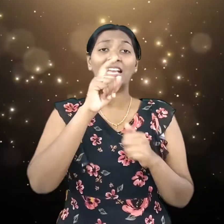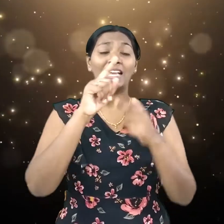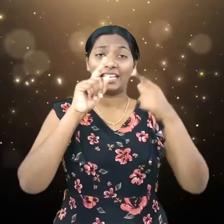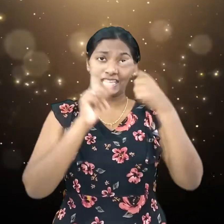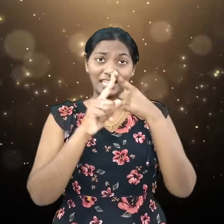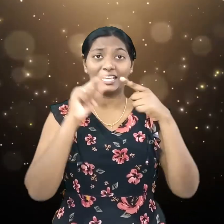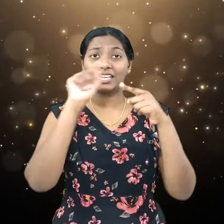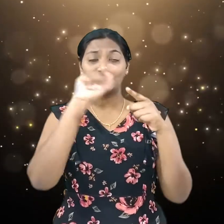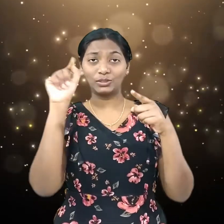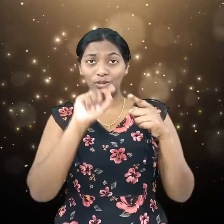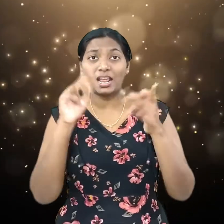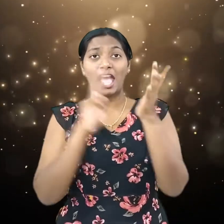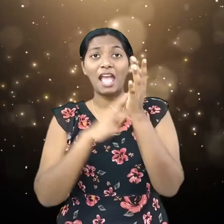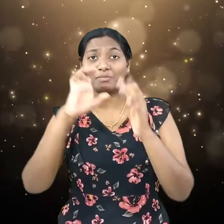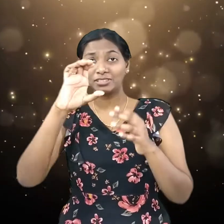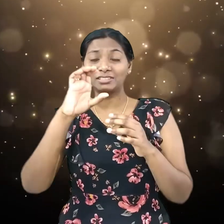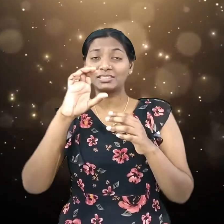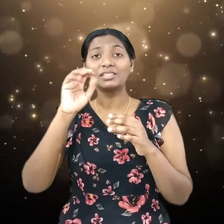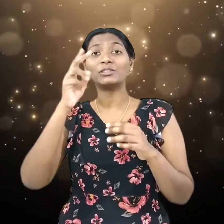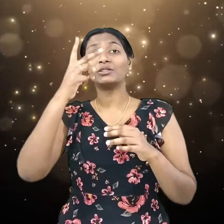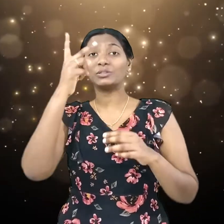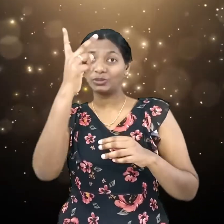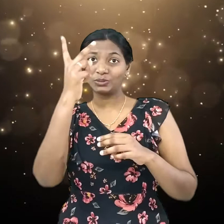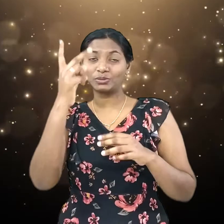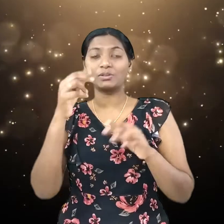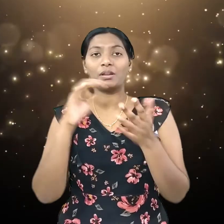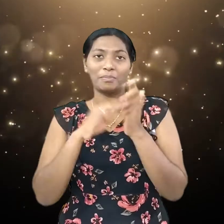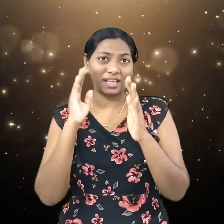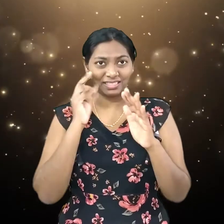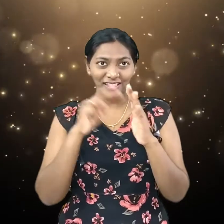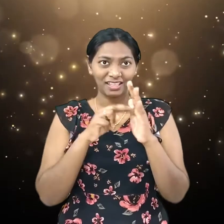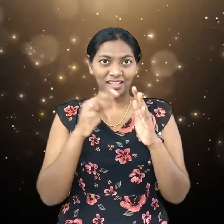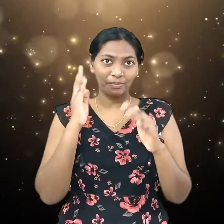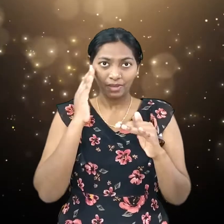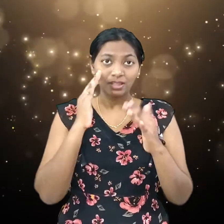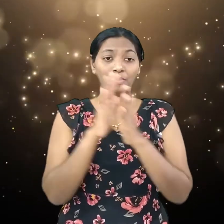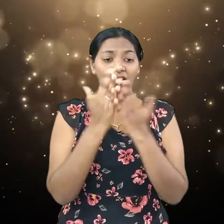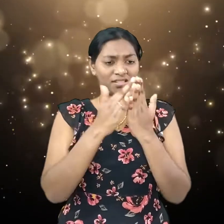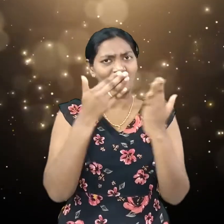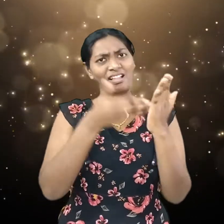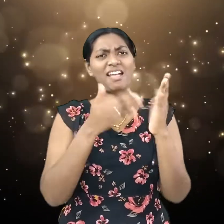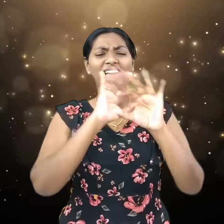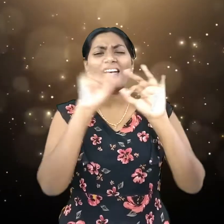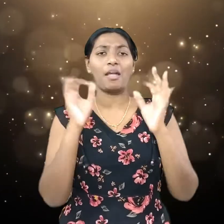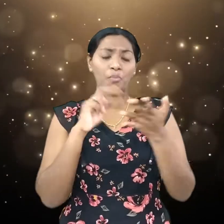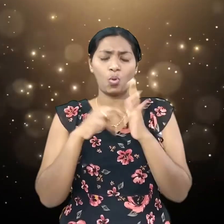से, है ना, नहीं सीखते हम तो बेवकूफ ना कि हम बस यहाँ पे बैठे हुए हैं चर्च वाले हैं तो हमें पता नहीं, वी आर इंटेलिजेंट। बोली